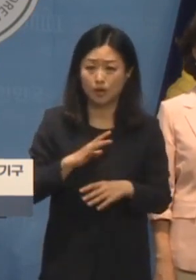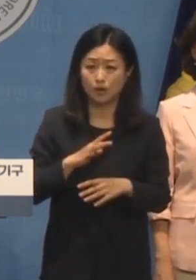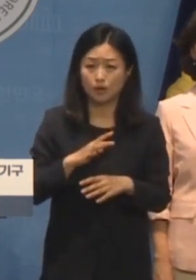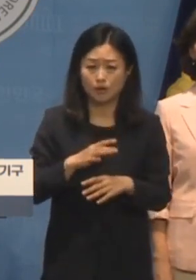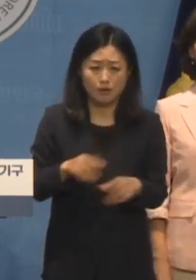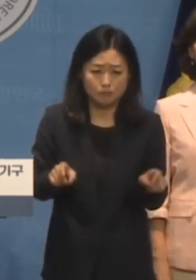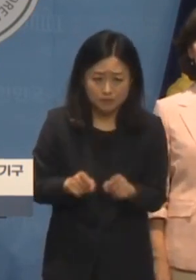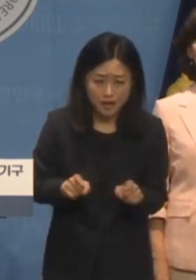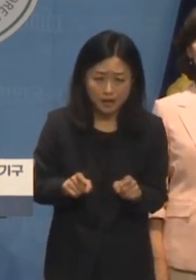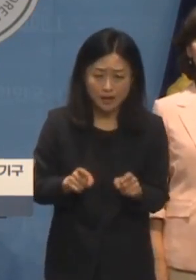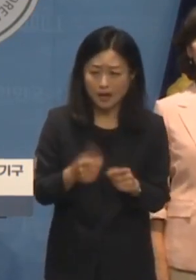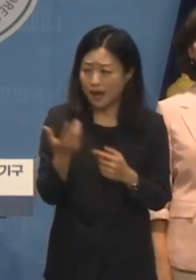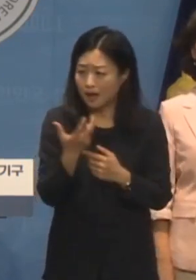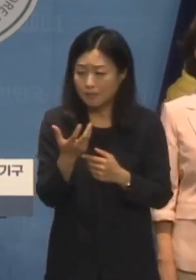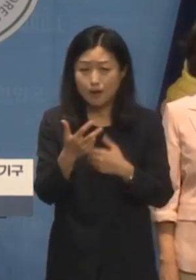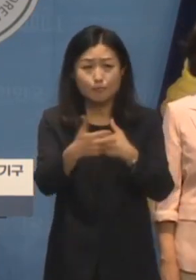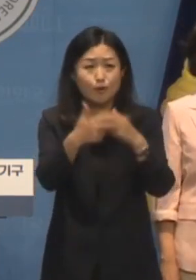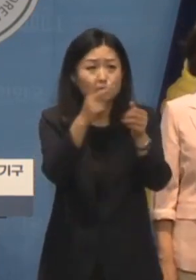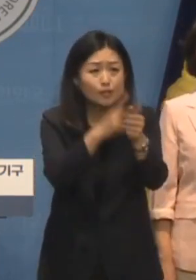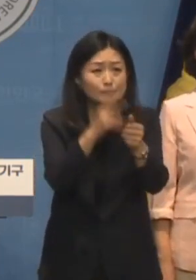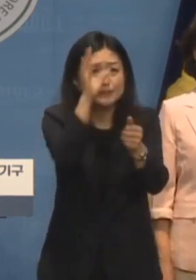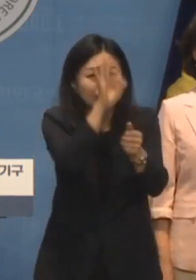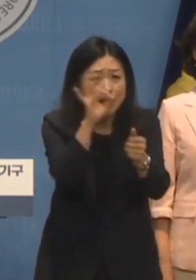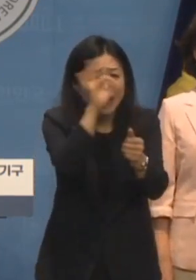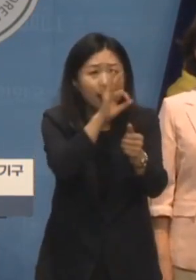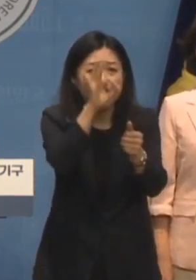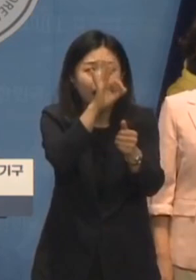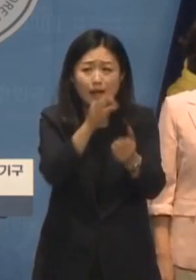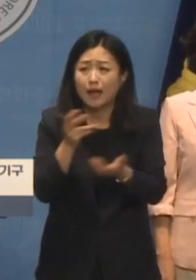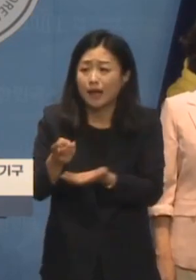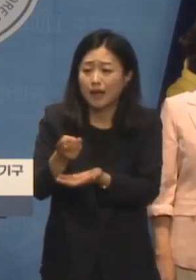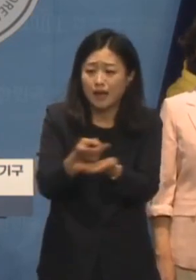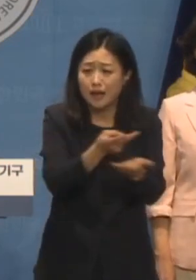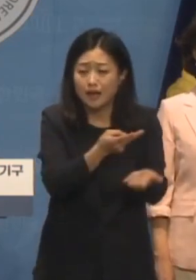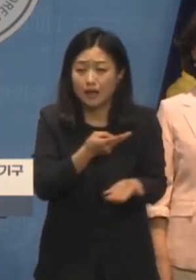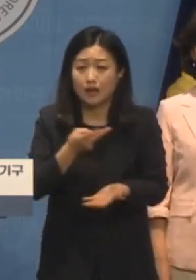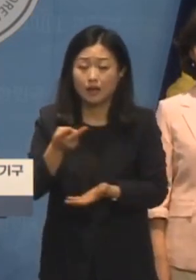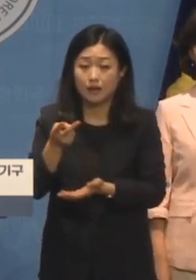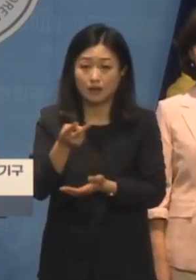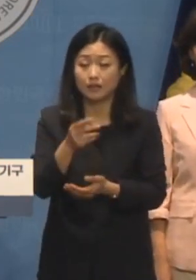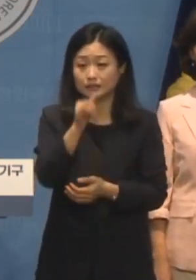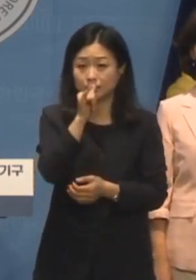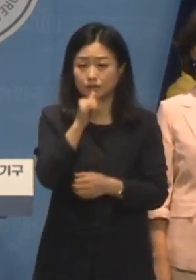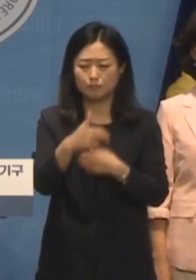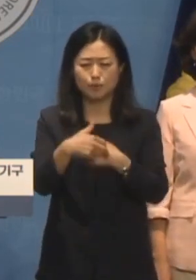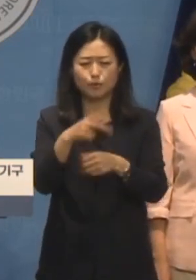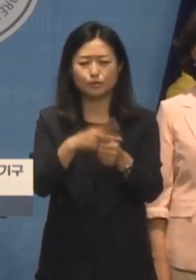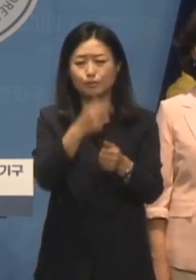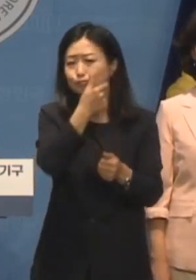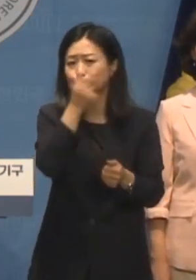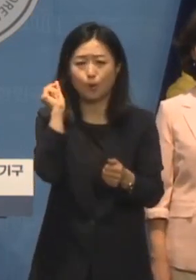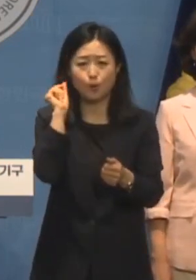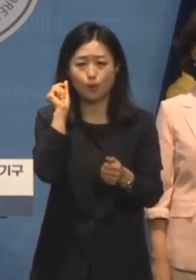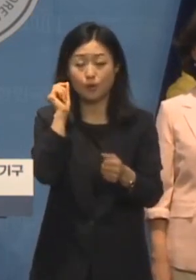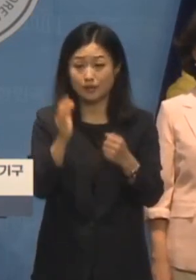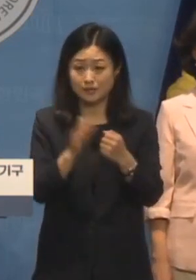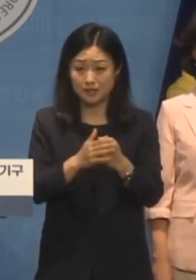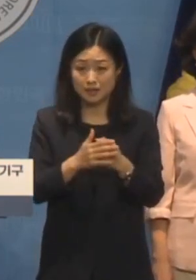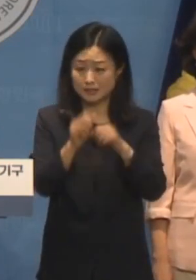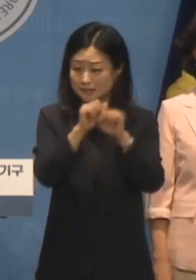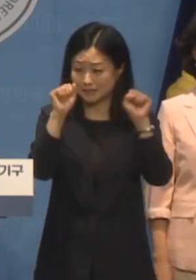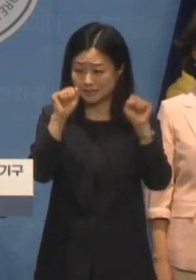아픈 환자들은 의사를 찾아 몇 시간씩 거리를 떠들고 있습니다 의사 부족으로 인한 응급의료체계